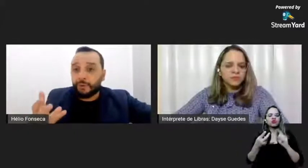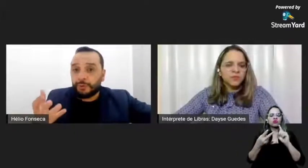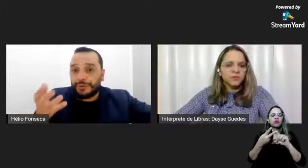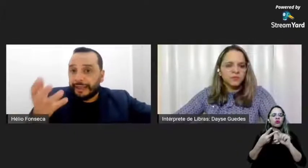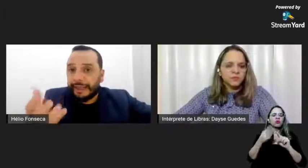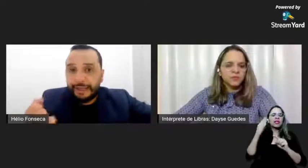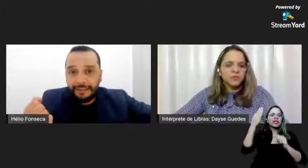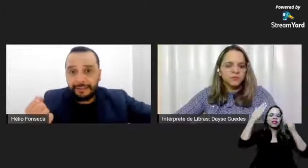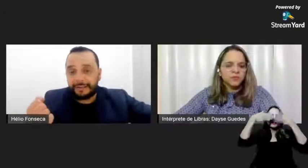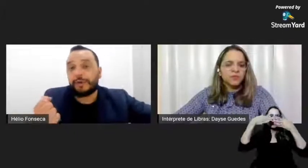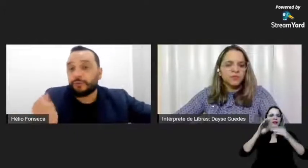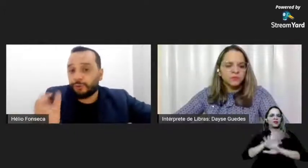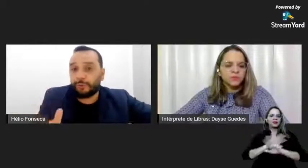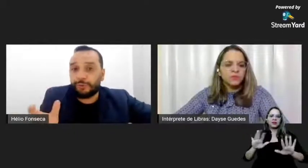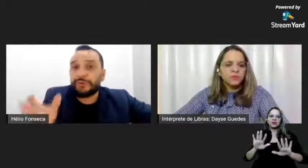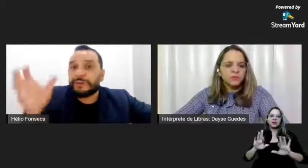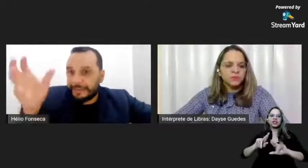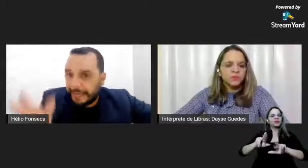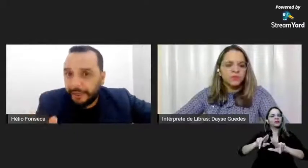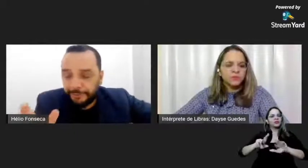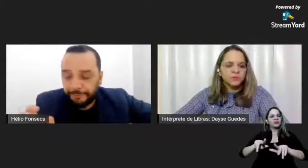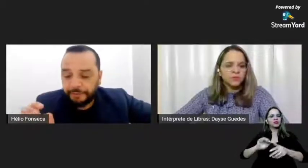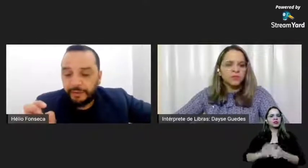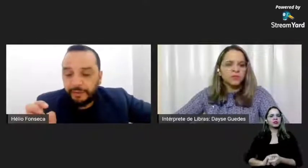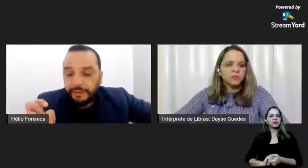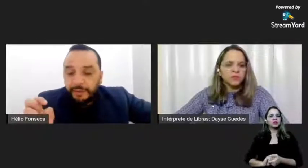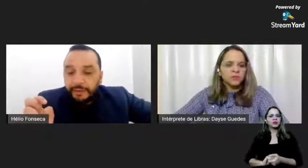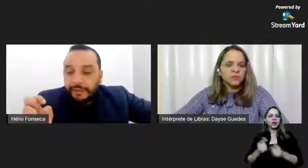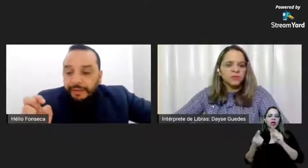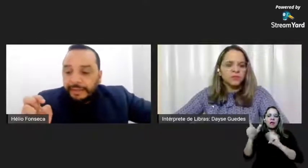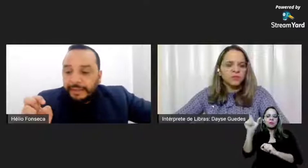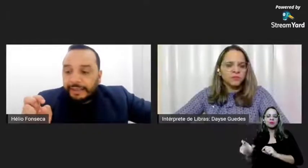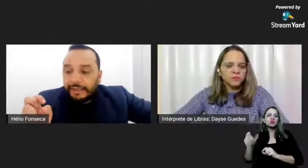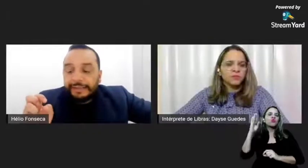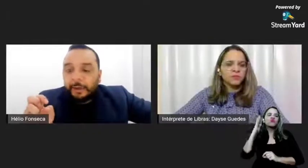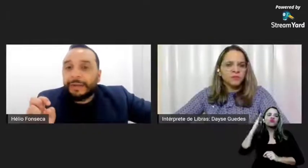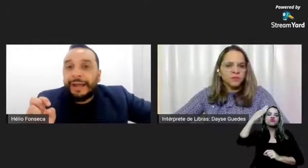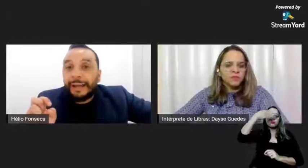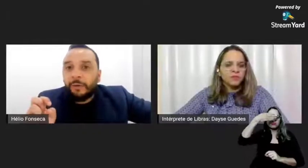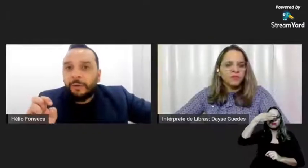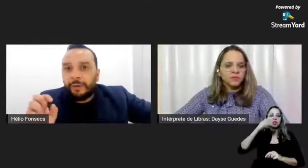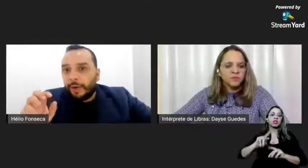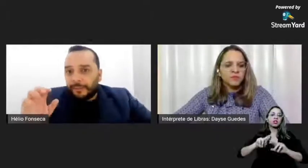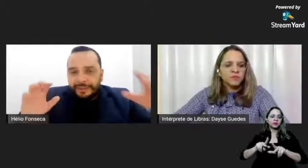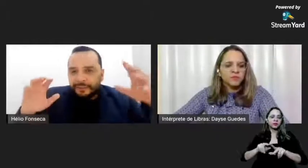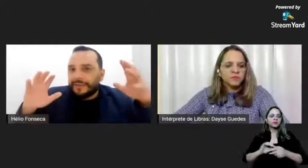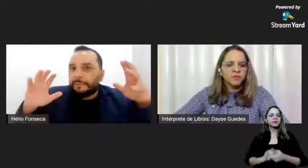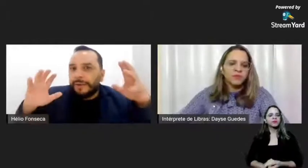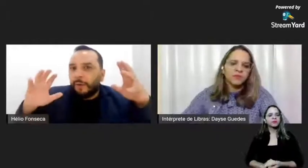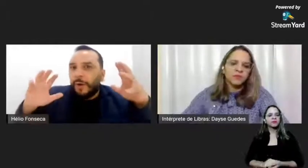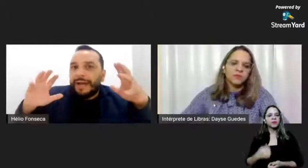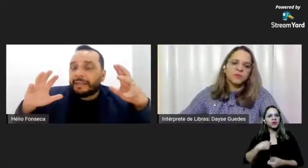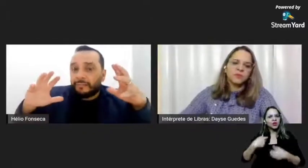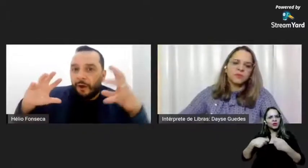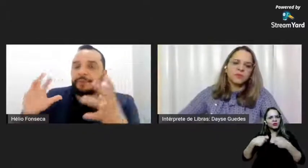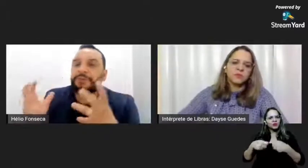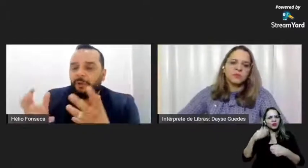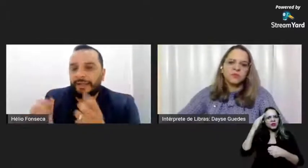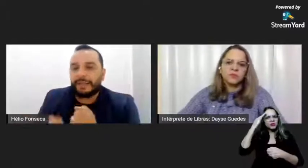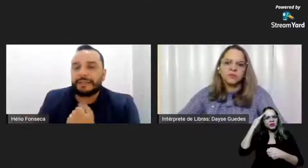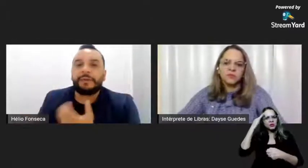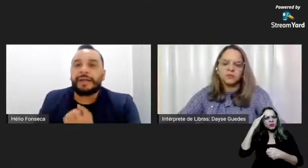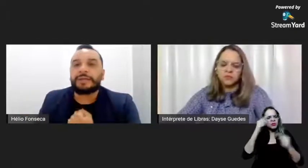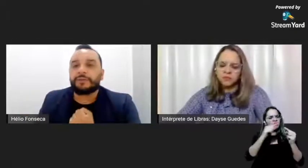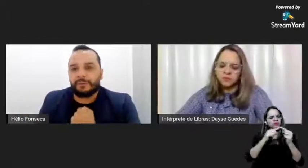a surdo-cegueira, que é o surdo cego. Então, para eu preciso saber quais as